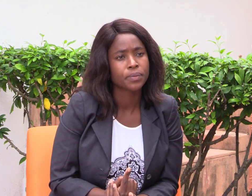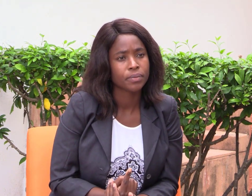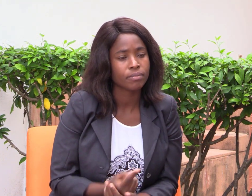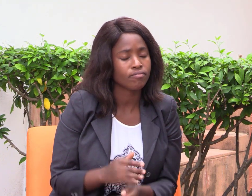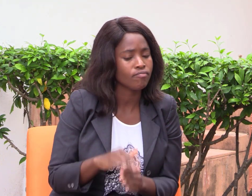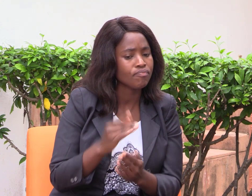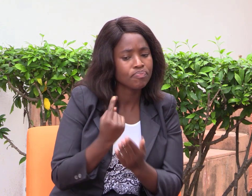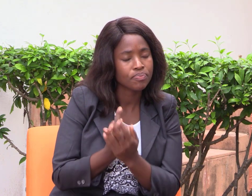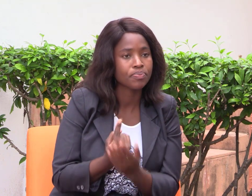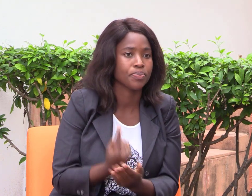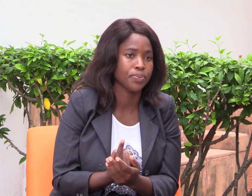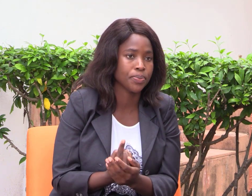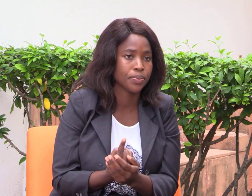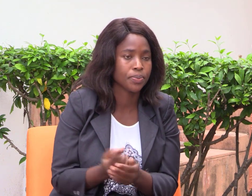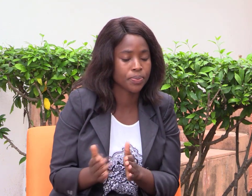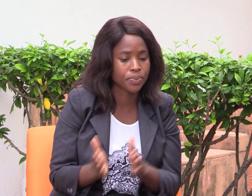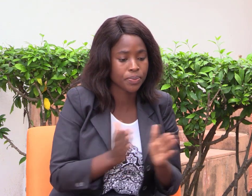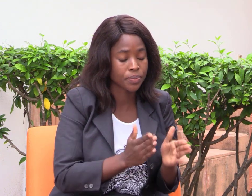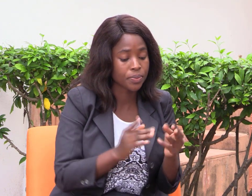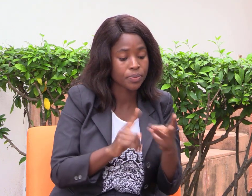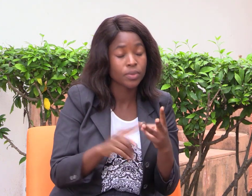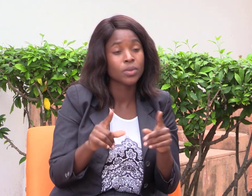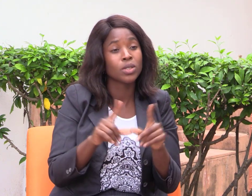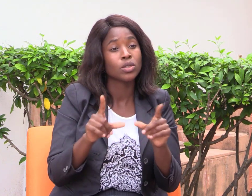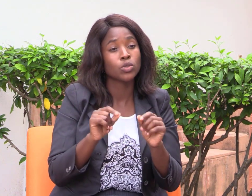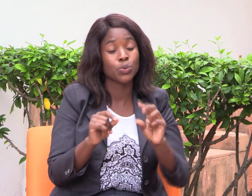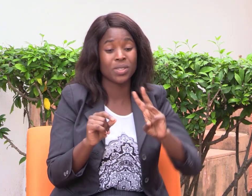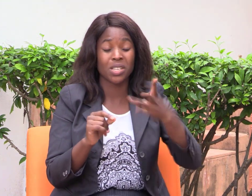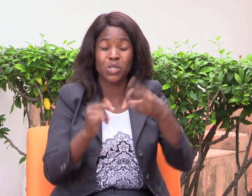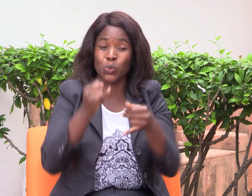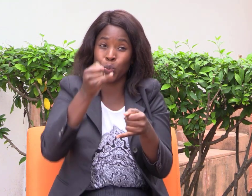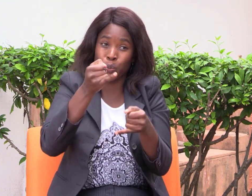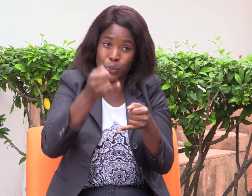crescer a saber que ela tem os seus direitos também.